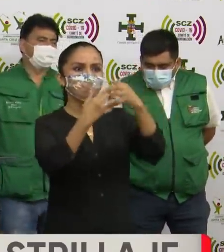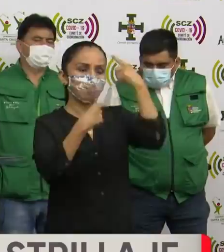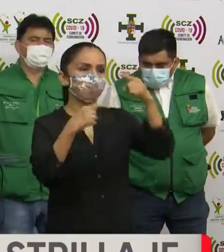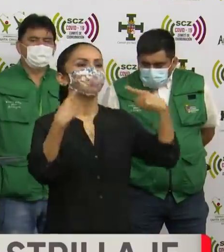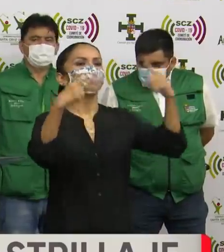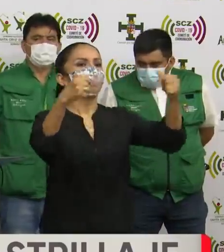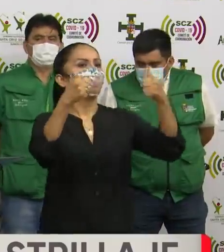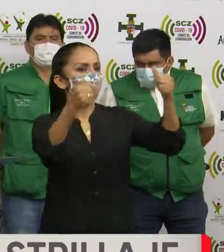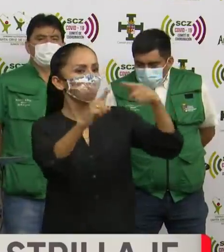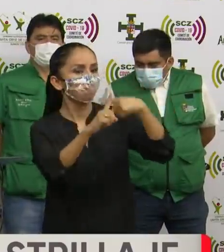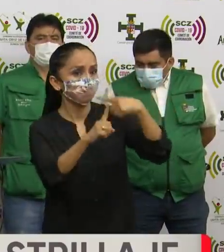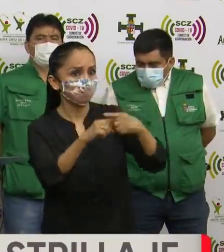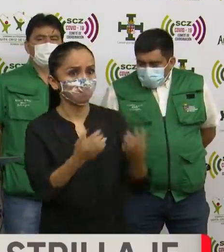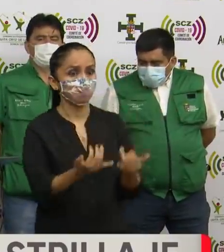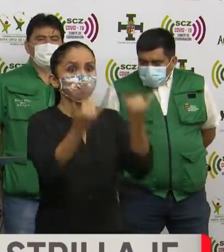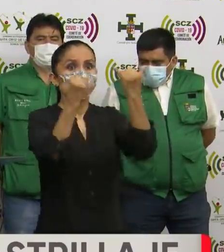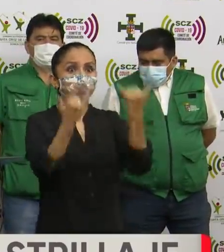día de hoy,